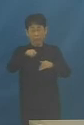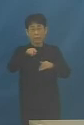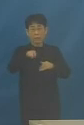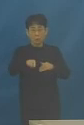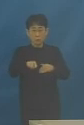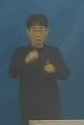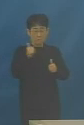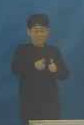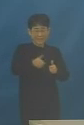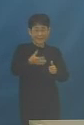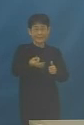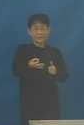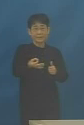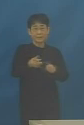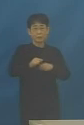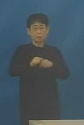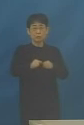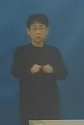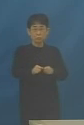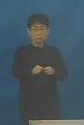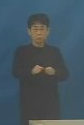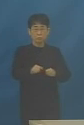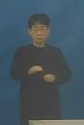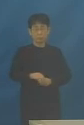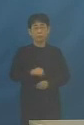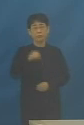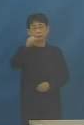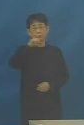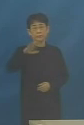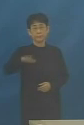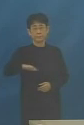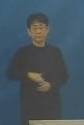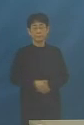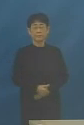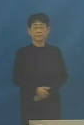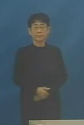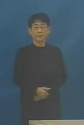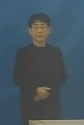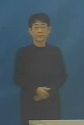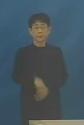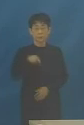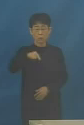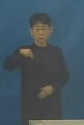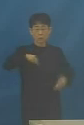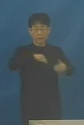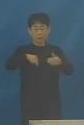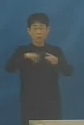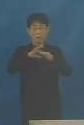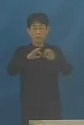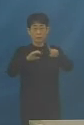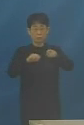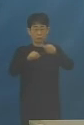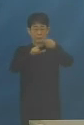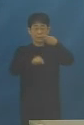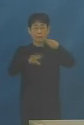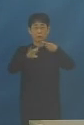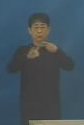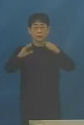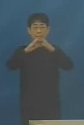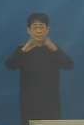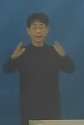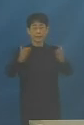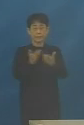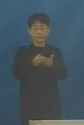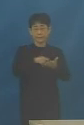実効性のある措置にして参りたいと思います恋つきましては11月議会に提出をさせて